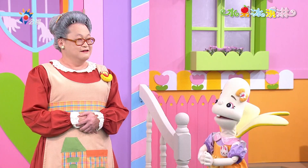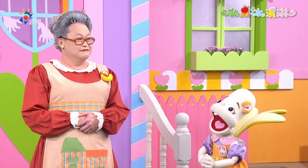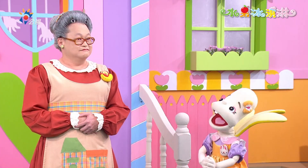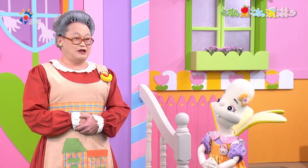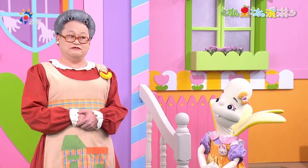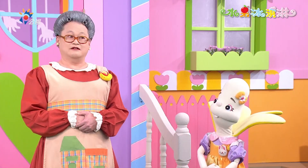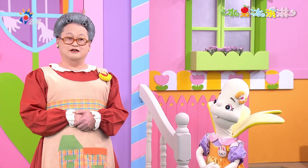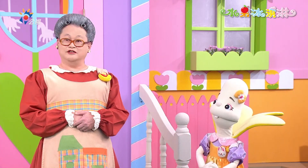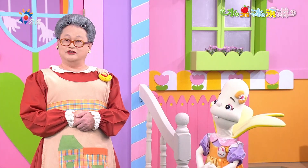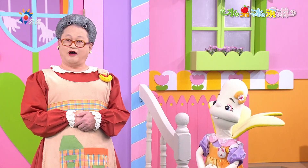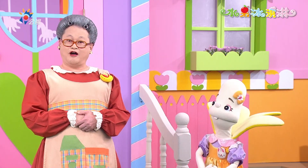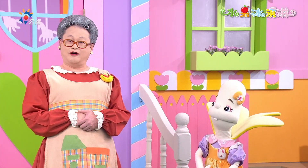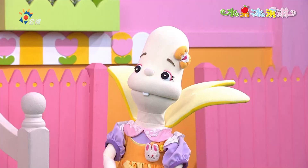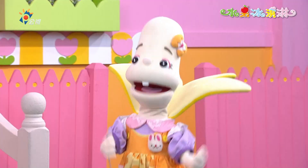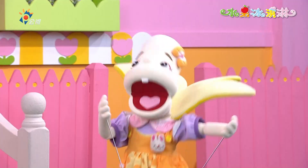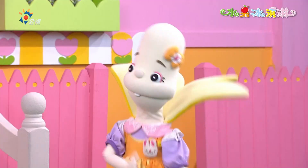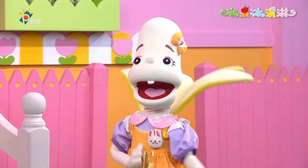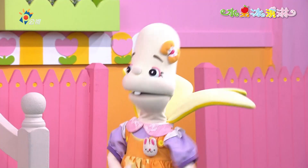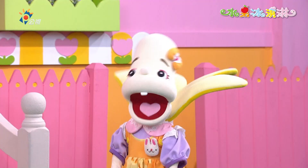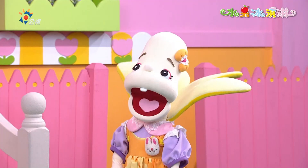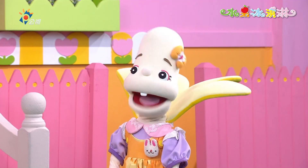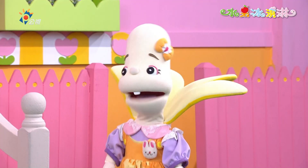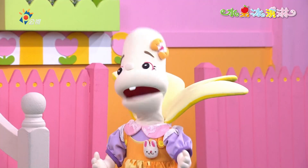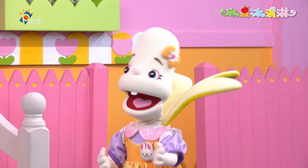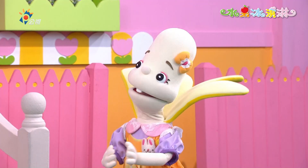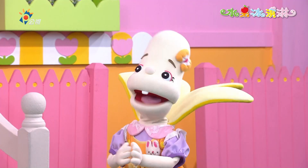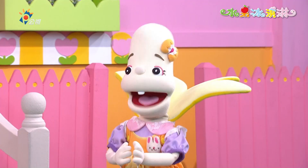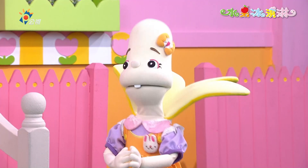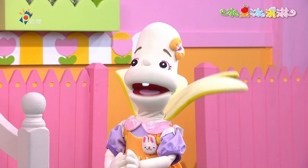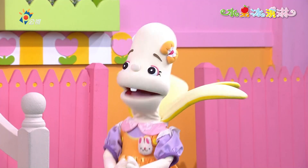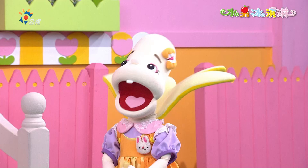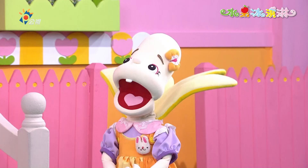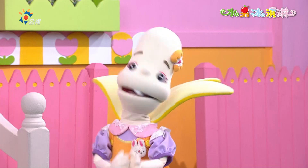吗？ 当然可以啦。 太好了，那我要去跟他们说。